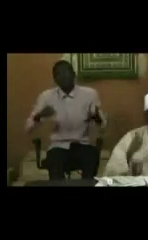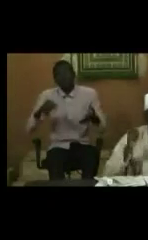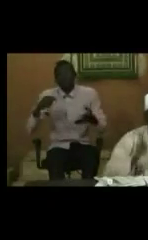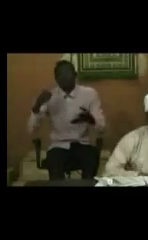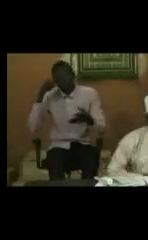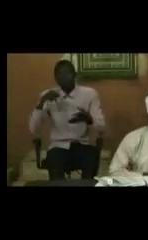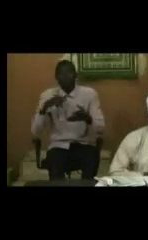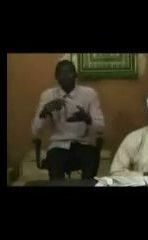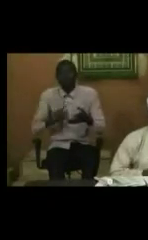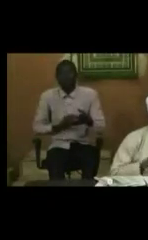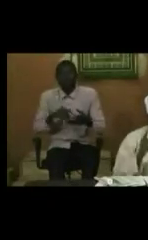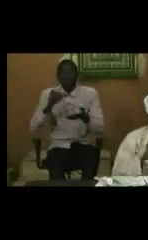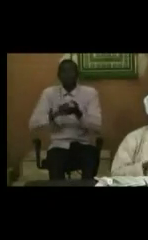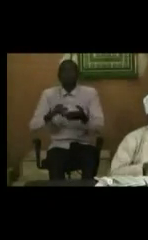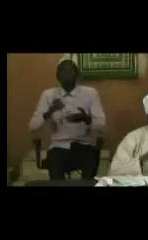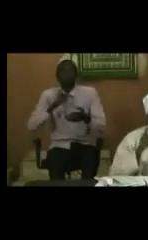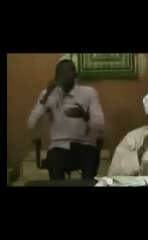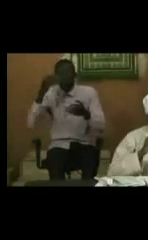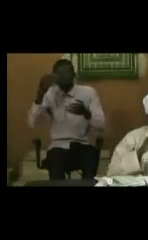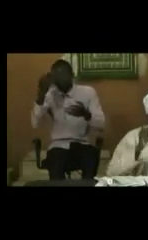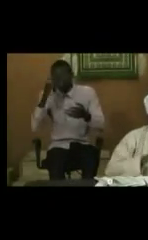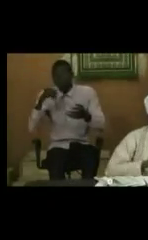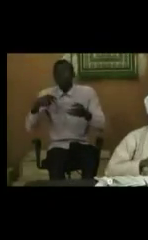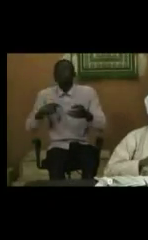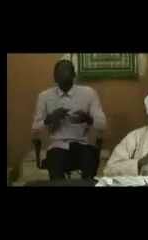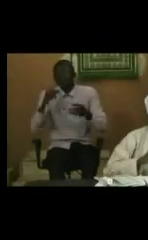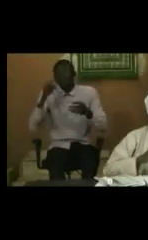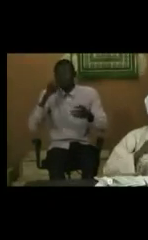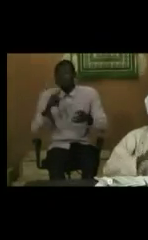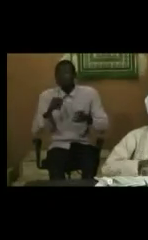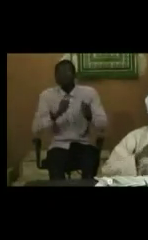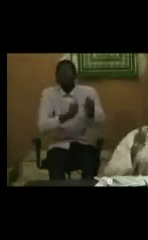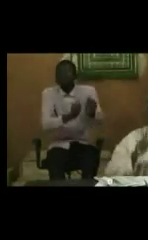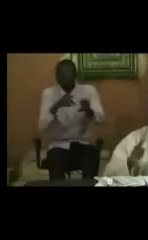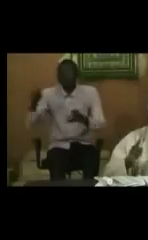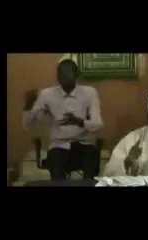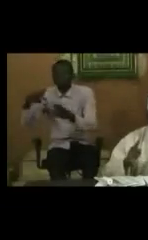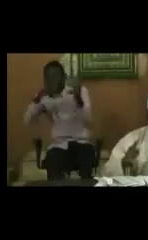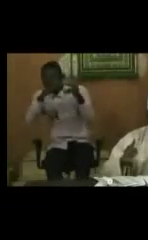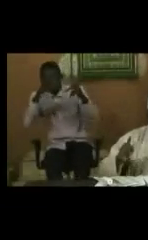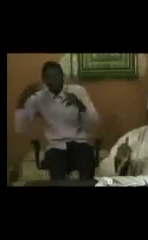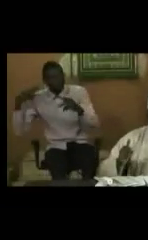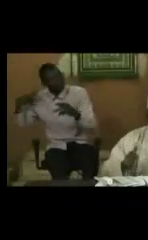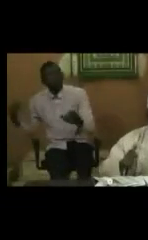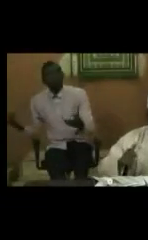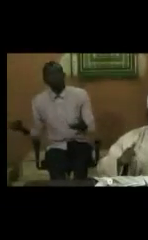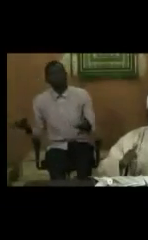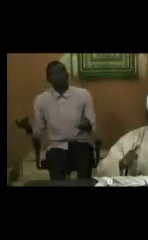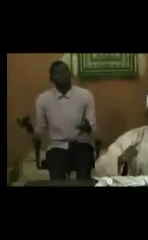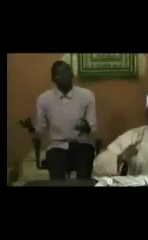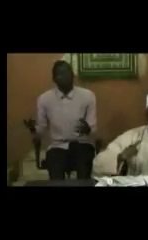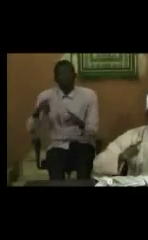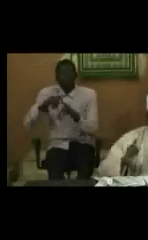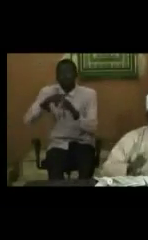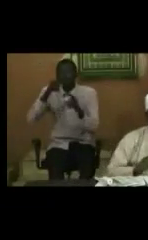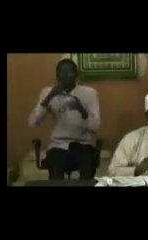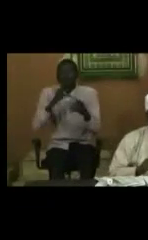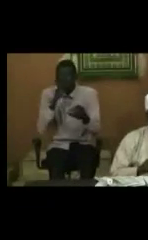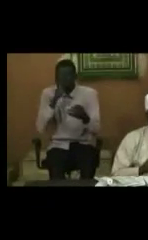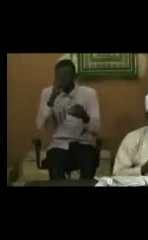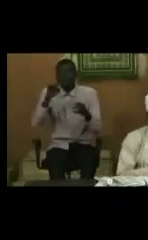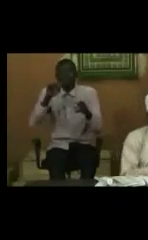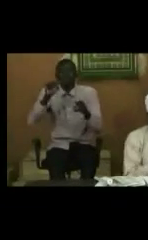min as-siba anabi ko fun wa láti jẹ gbogbo ẹranko